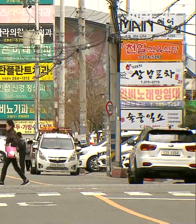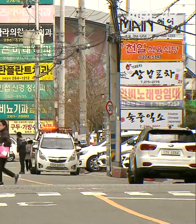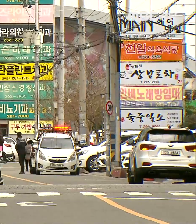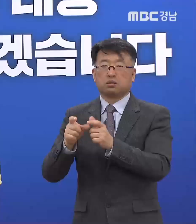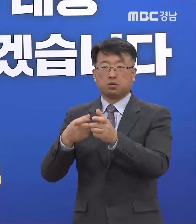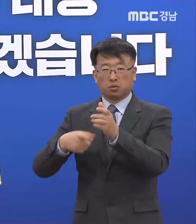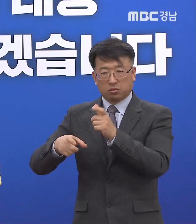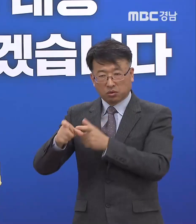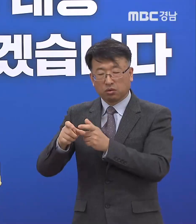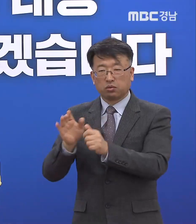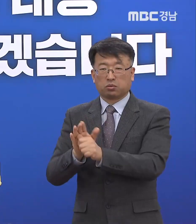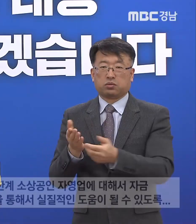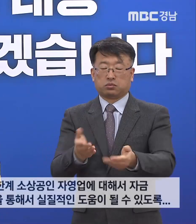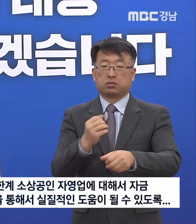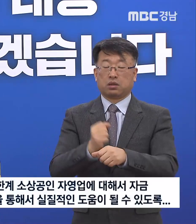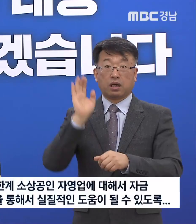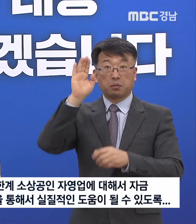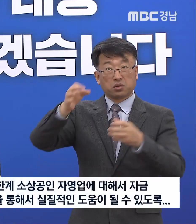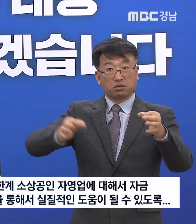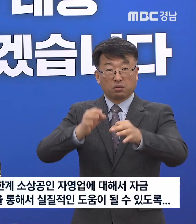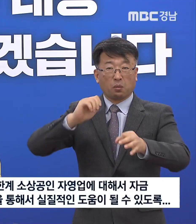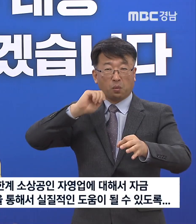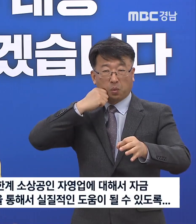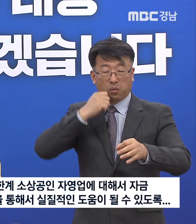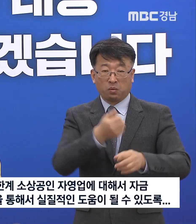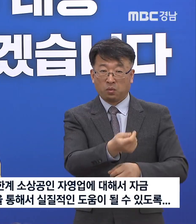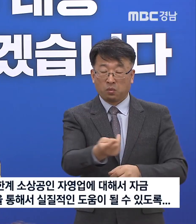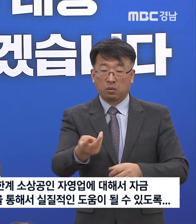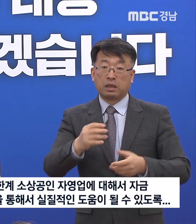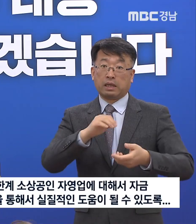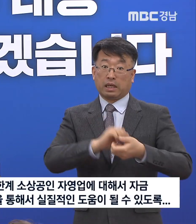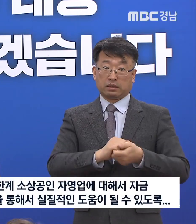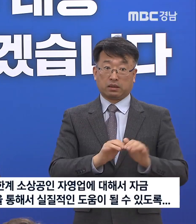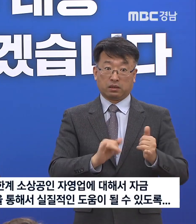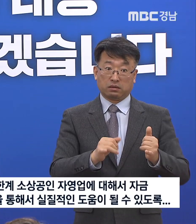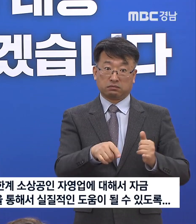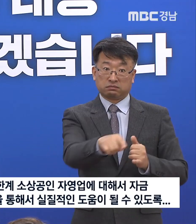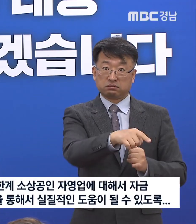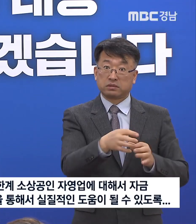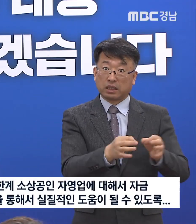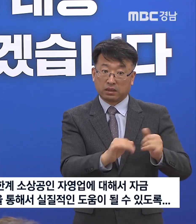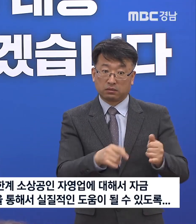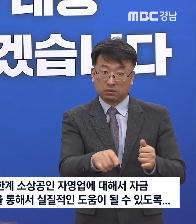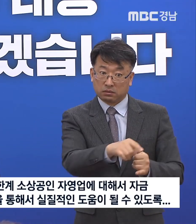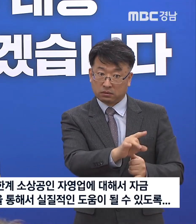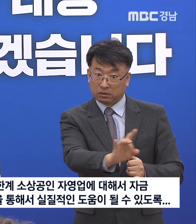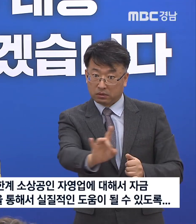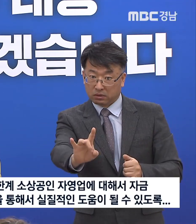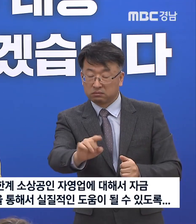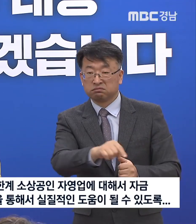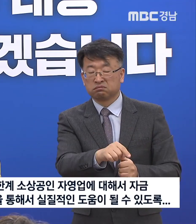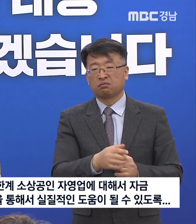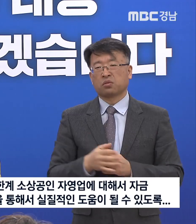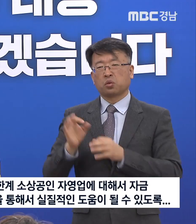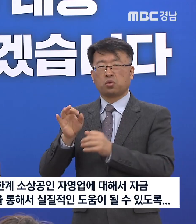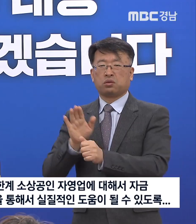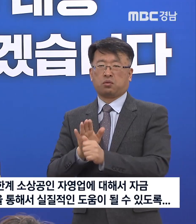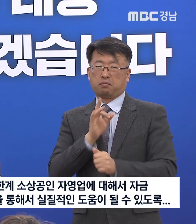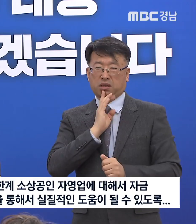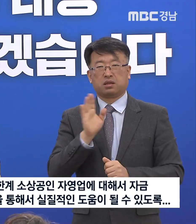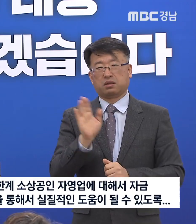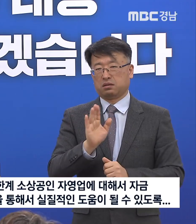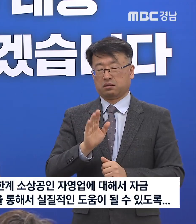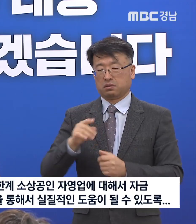했습니다. 앞으로 경영에 어려움을 겪고 있는 한계 소상공인 자영업에 대해서 자금 지원만이 아니라